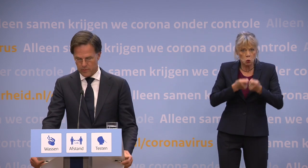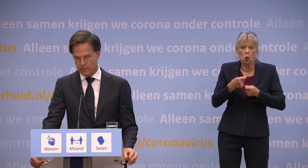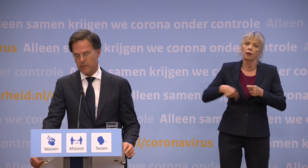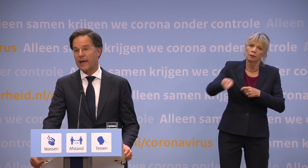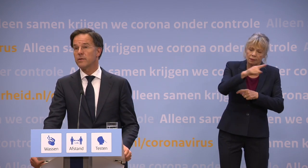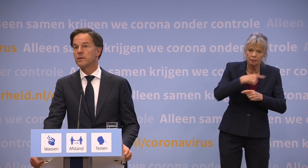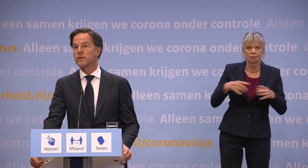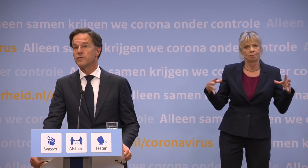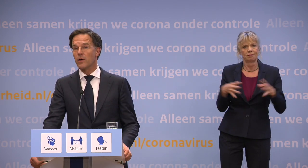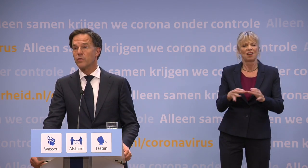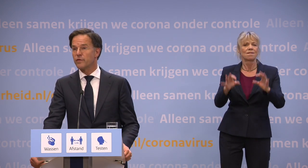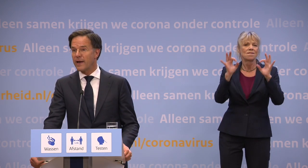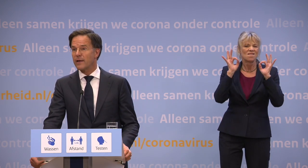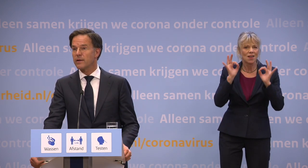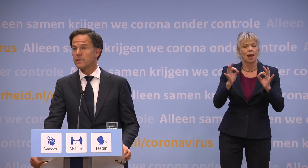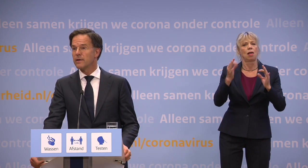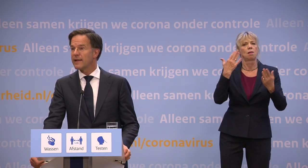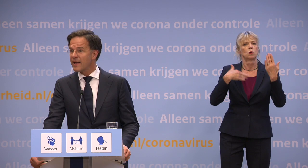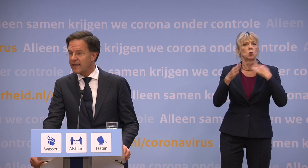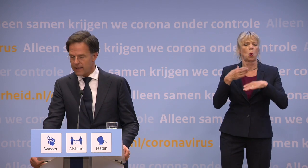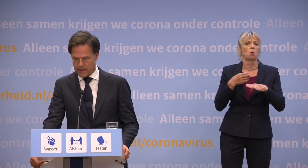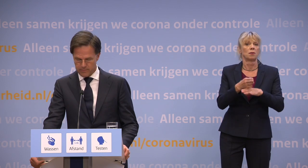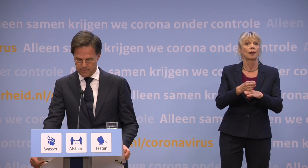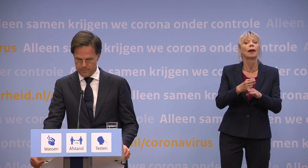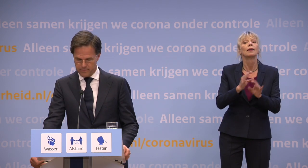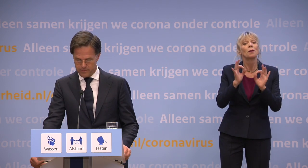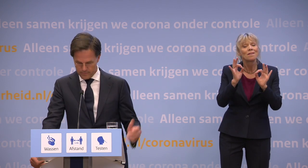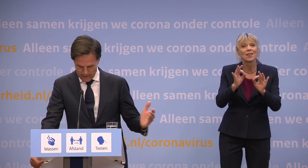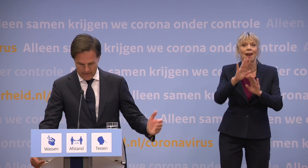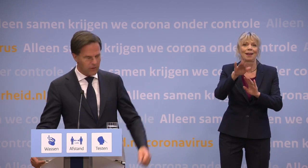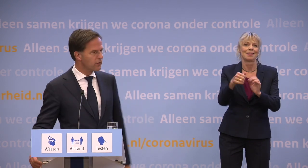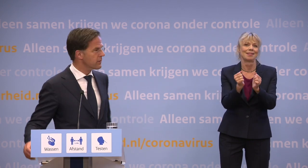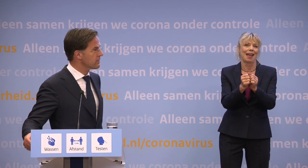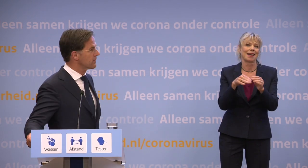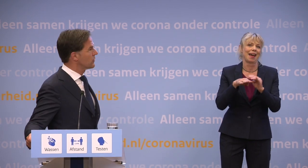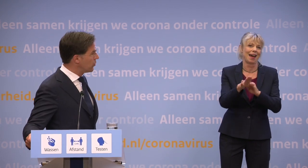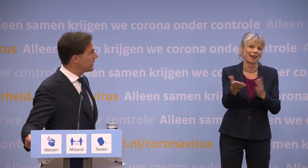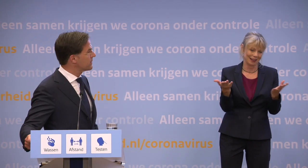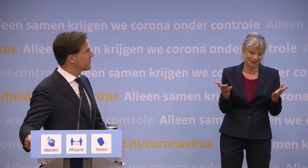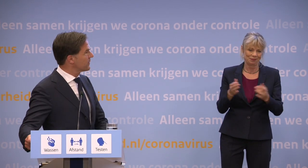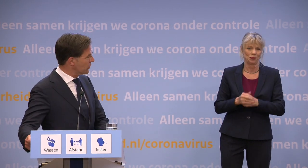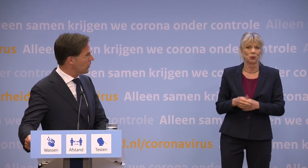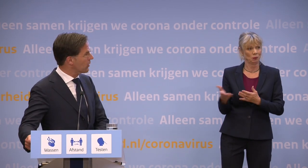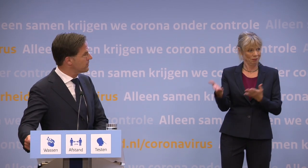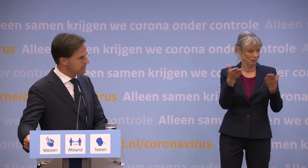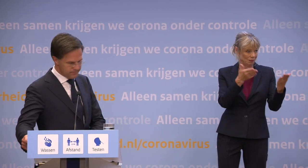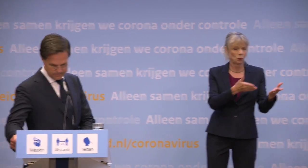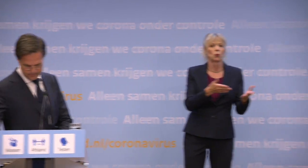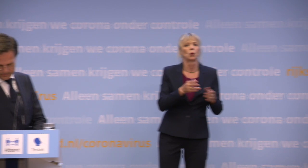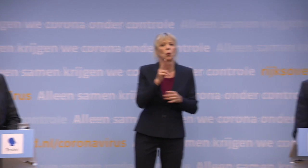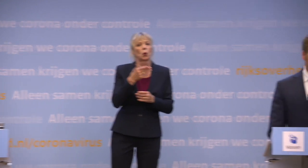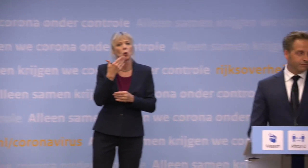doorkomen en vooral ook veilig het najaar ingaan. En daarover nu meer van Hugo de Jonge.